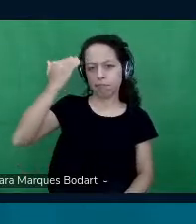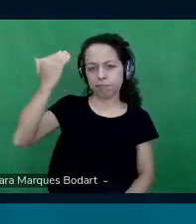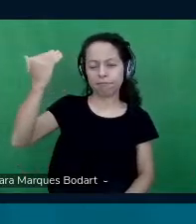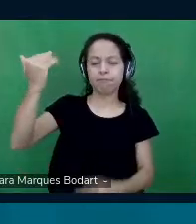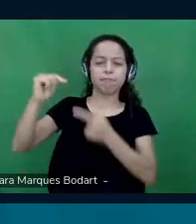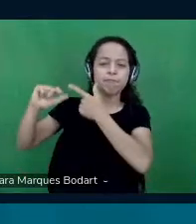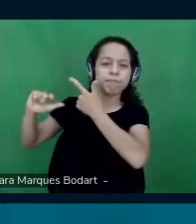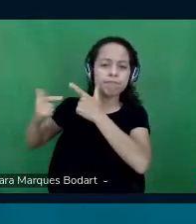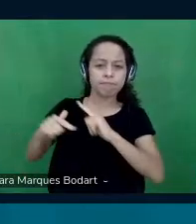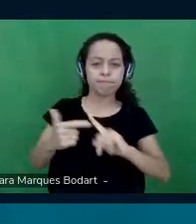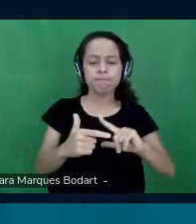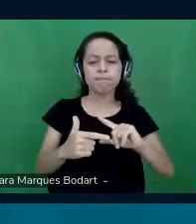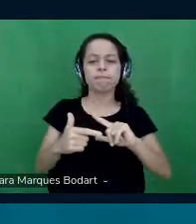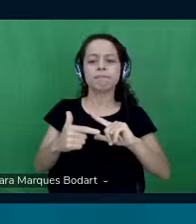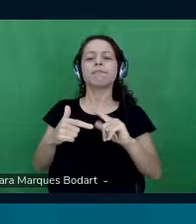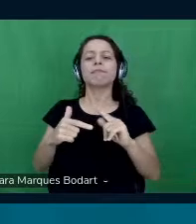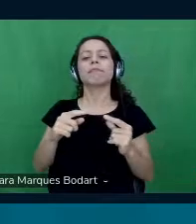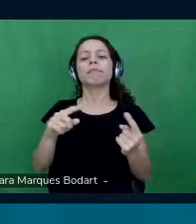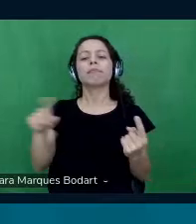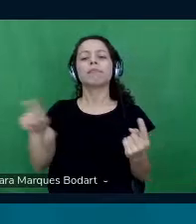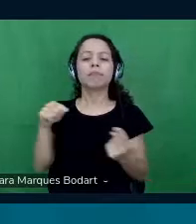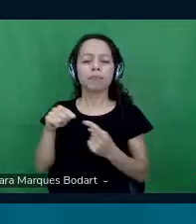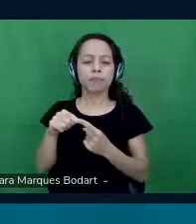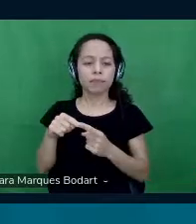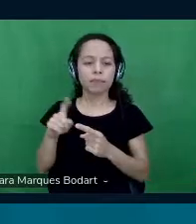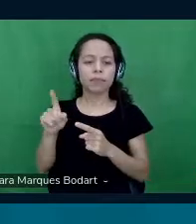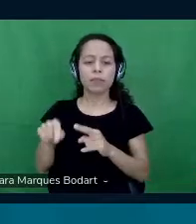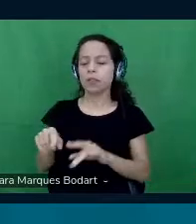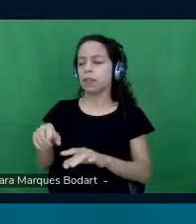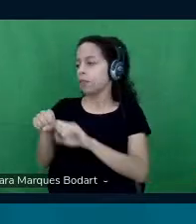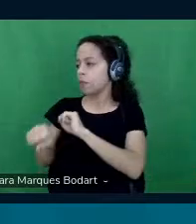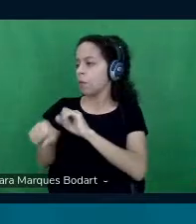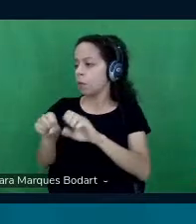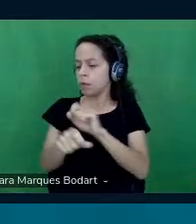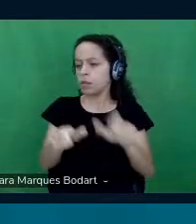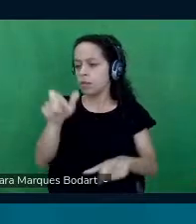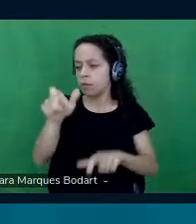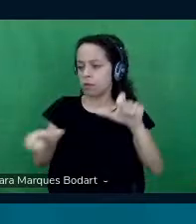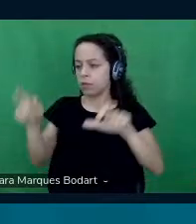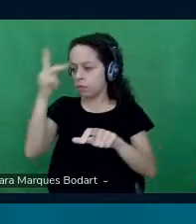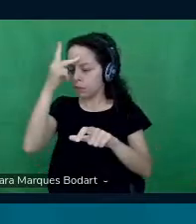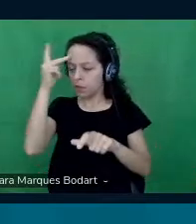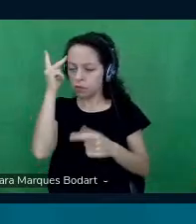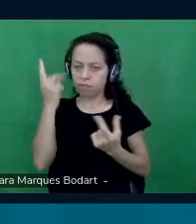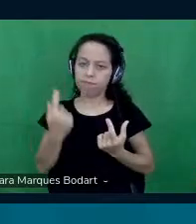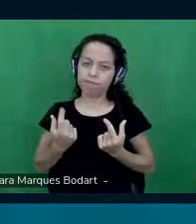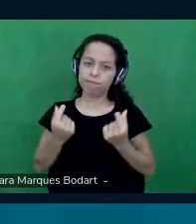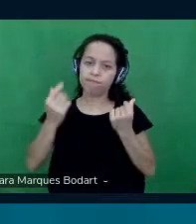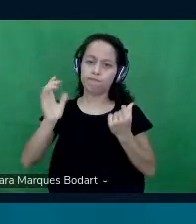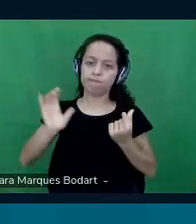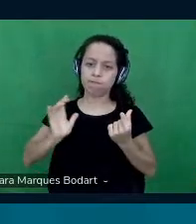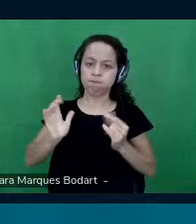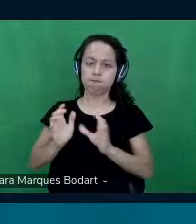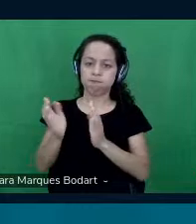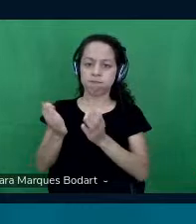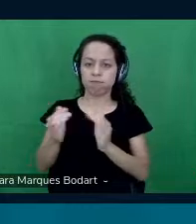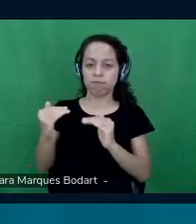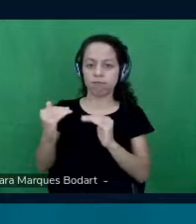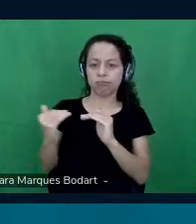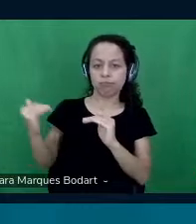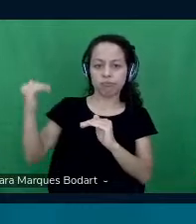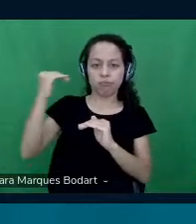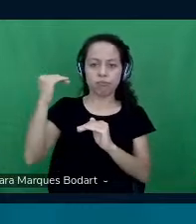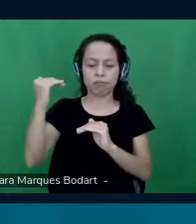né, era destinado à formação das elites, das identidades condutoras do país. E para todos os